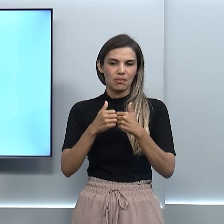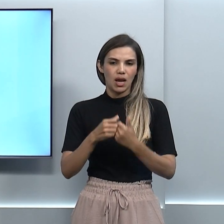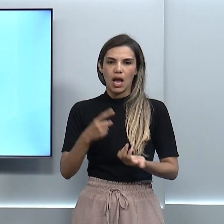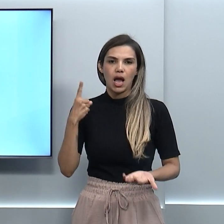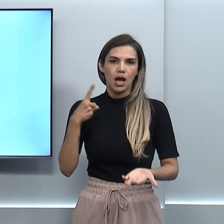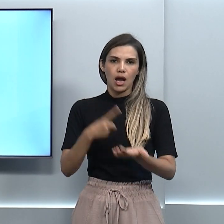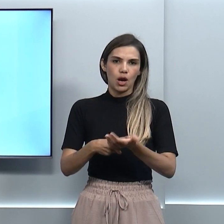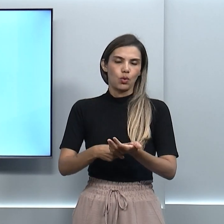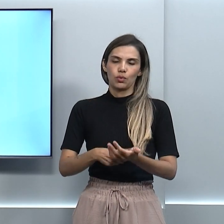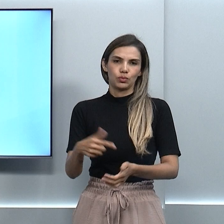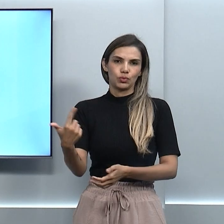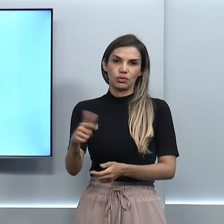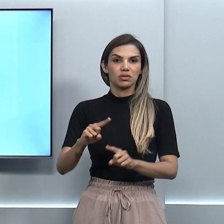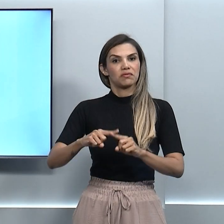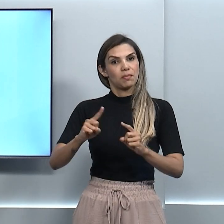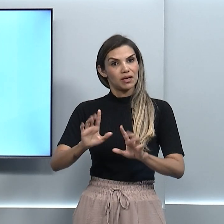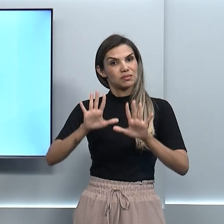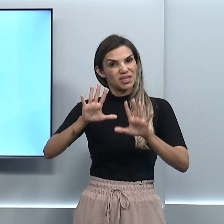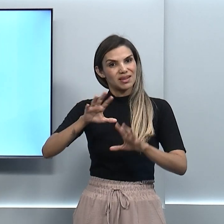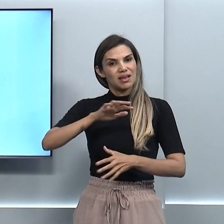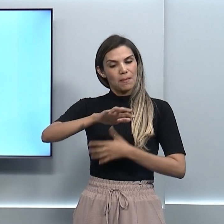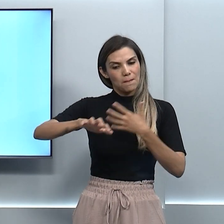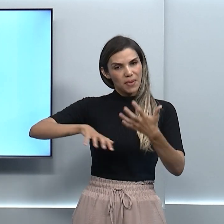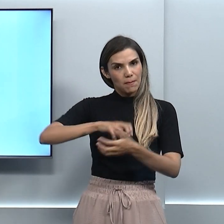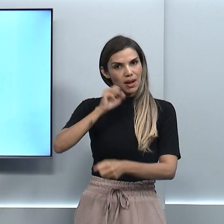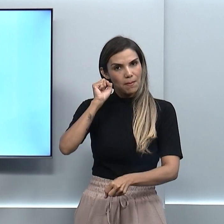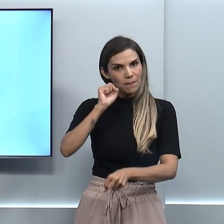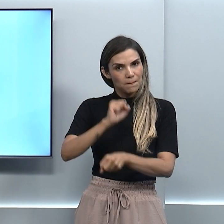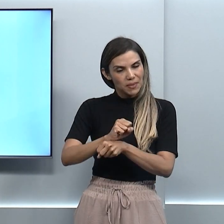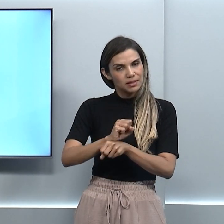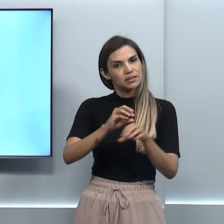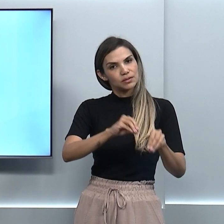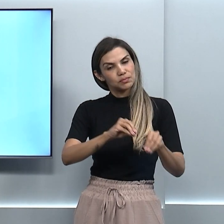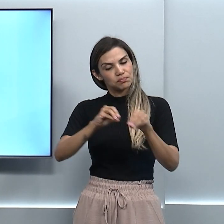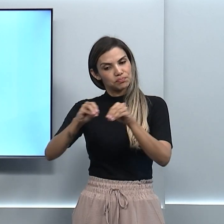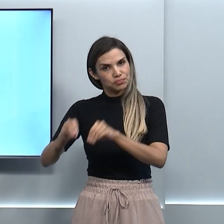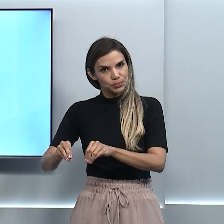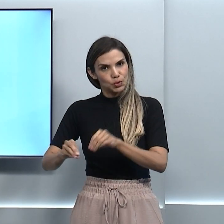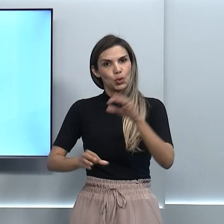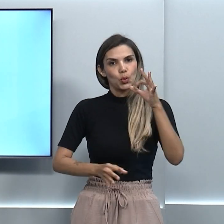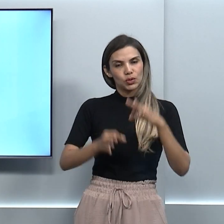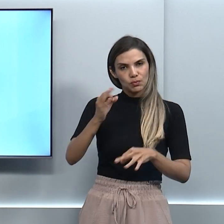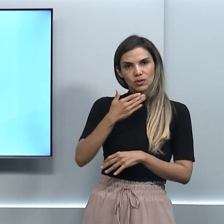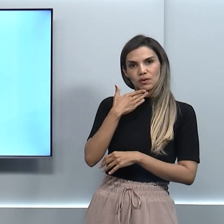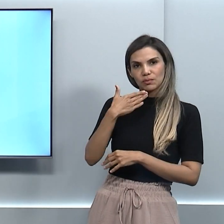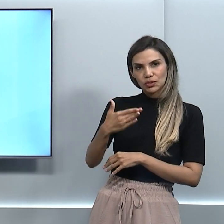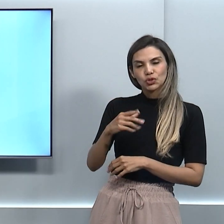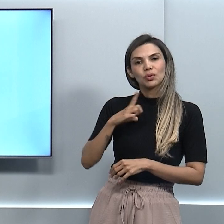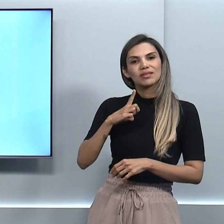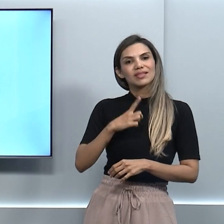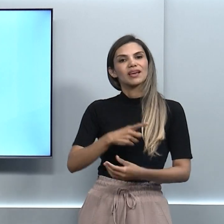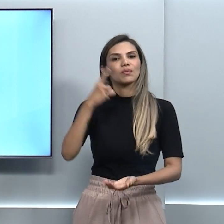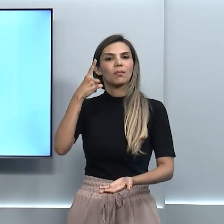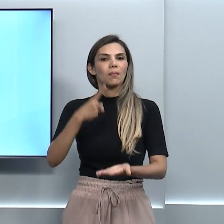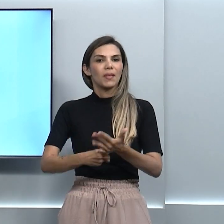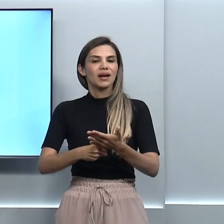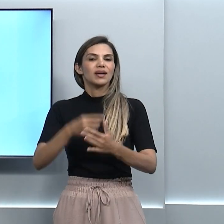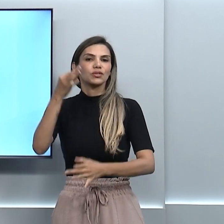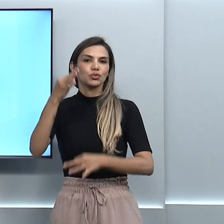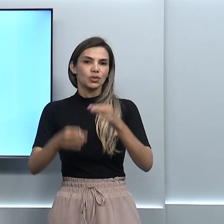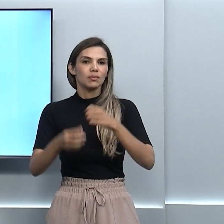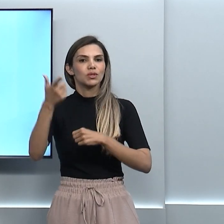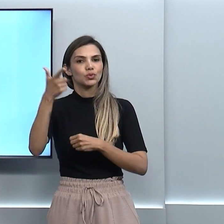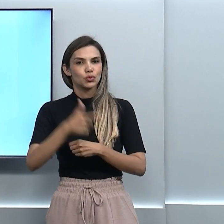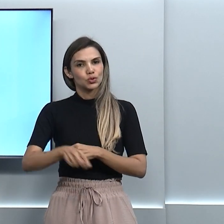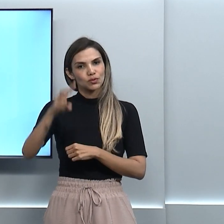mas a paralisação foi suspensa a pedido do próprio tribunal. Uma nova audiência foi marcada para a próxima